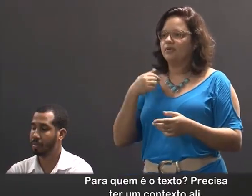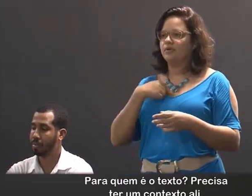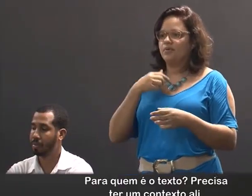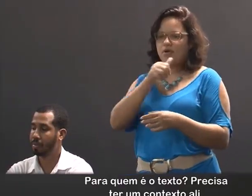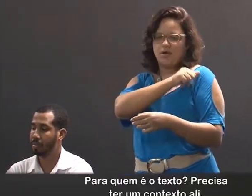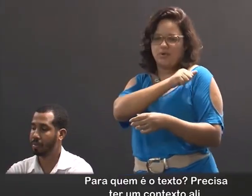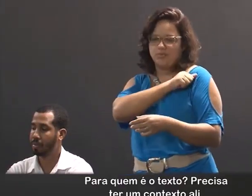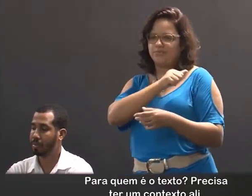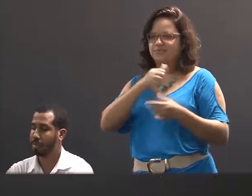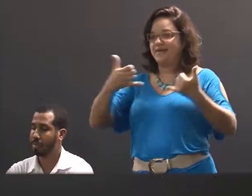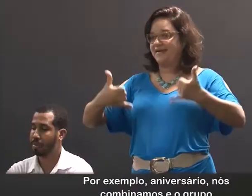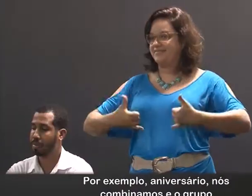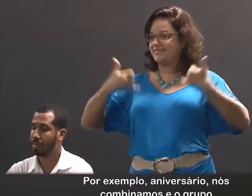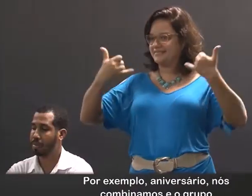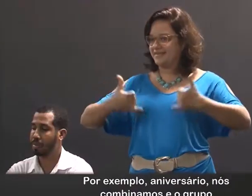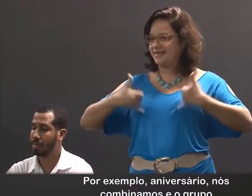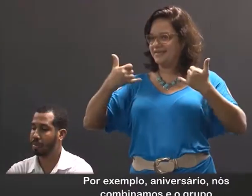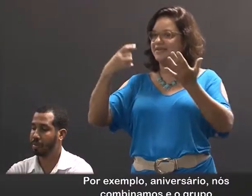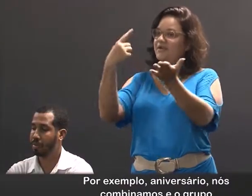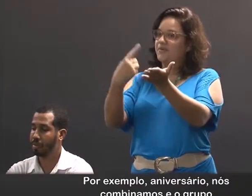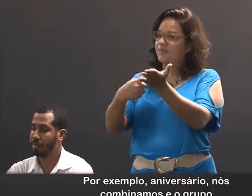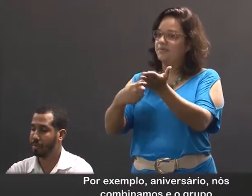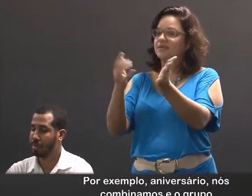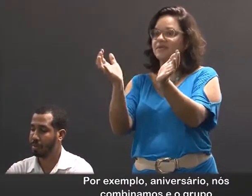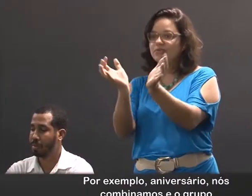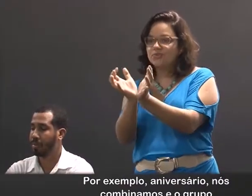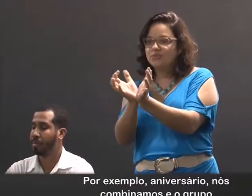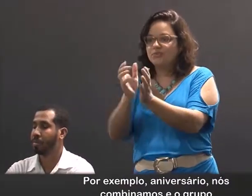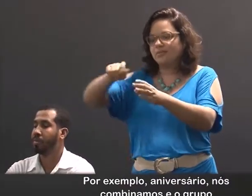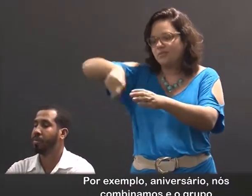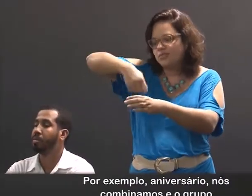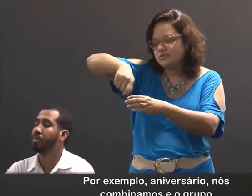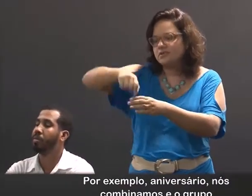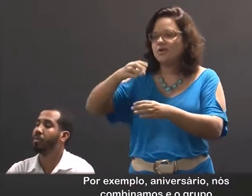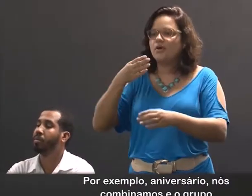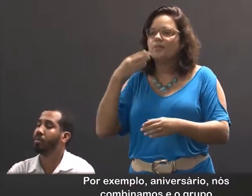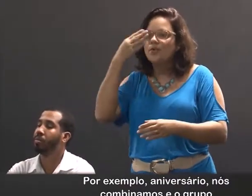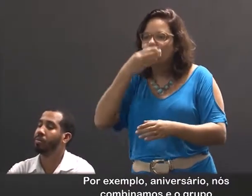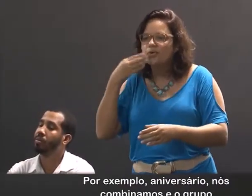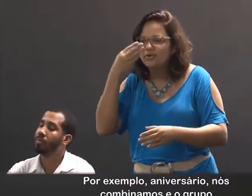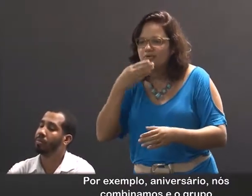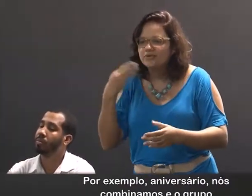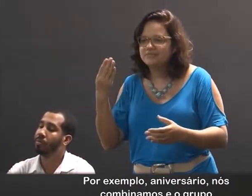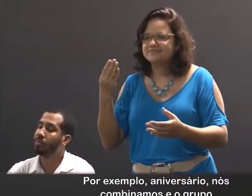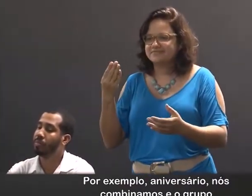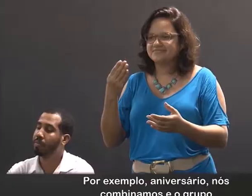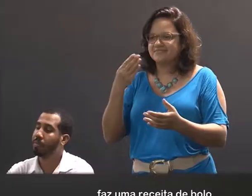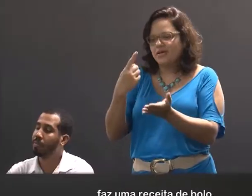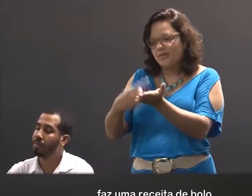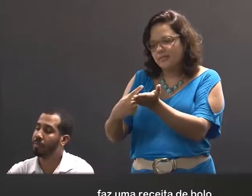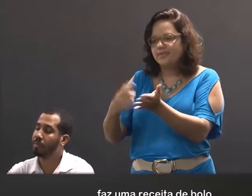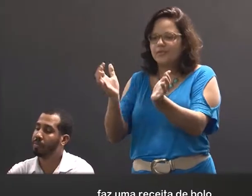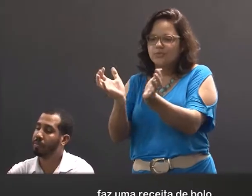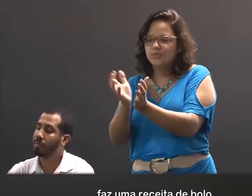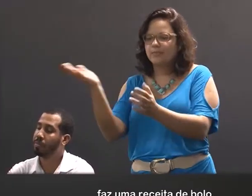contexto ali. E o aluno, por exemplo, aniversário, nós combinamos e o grupo faz